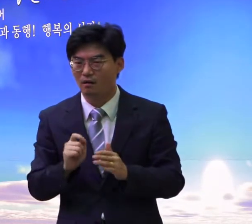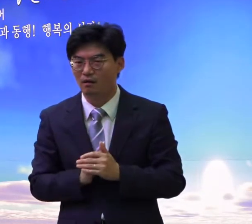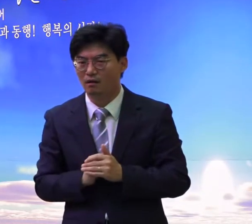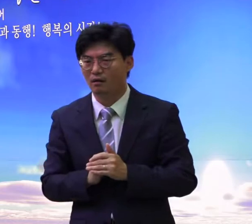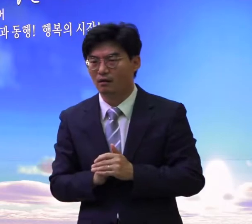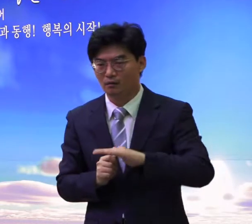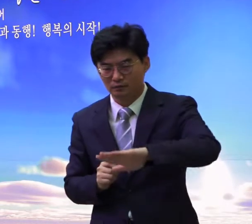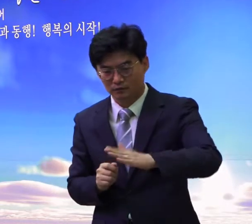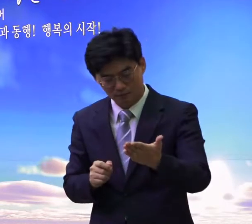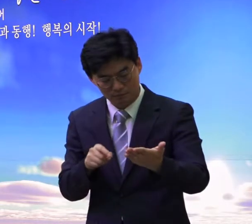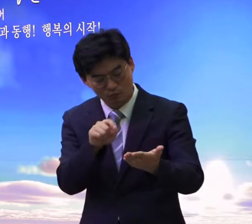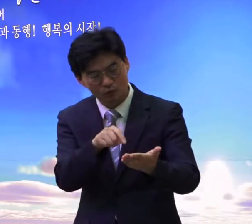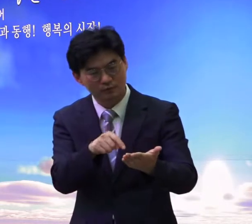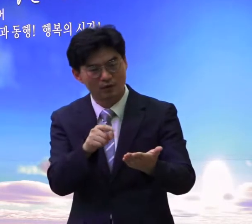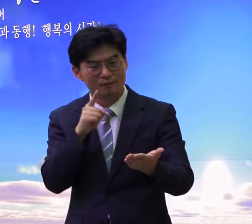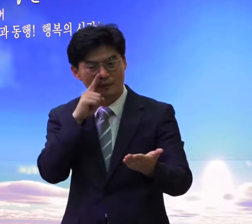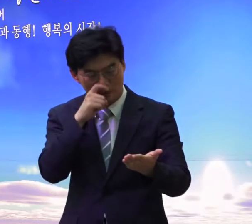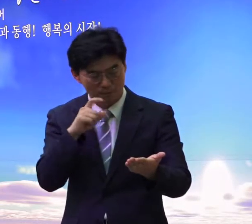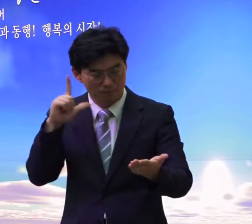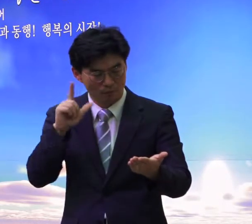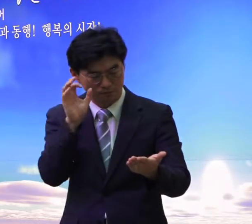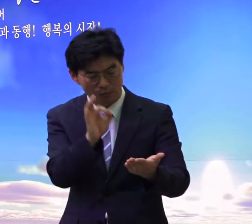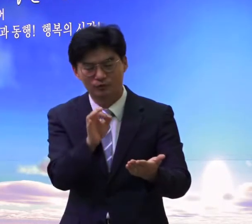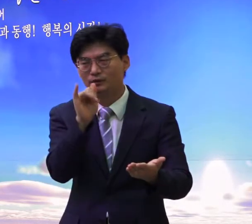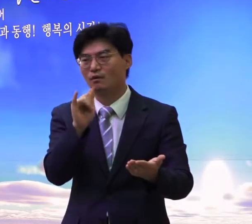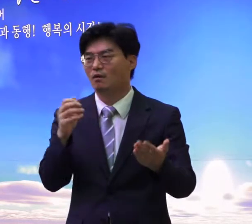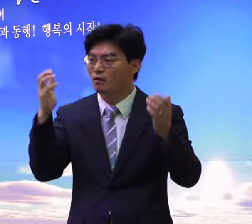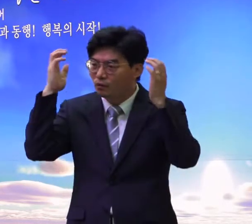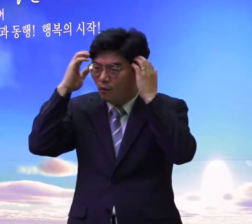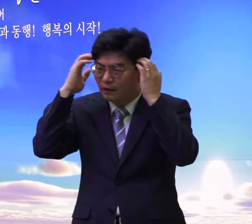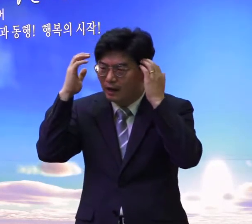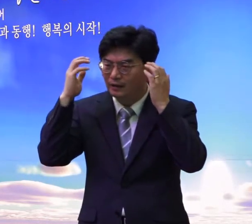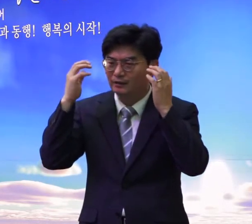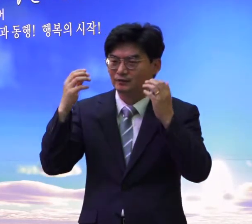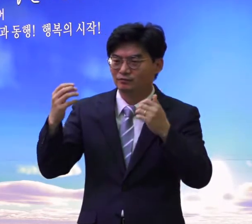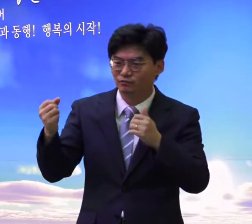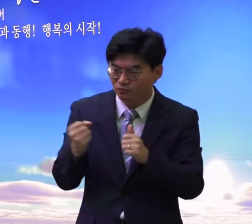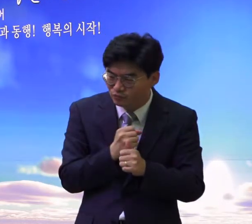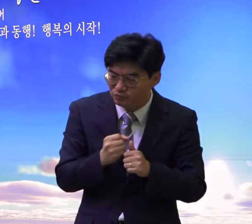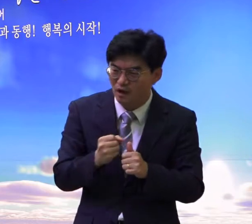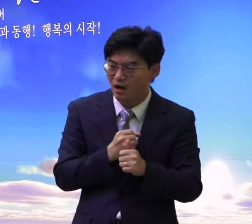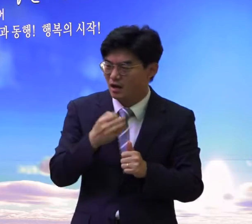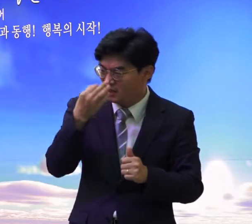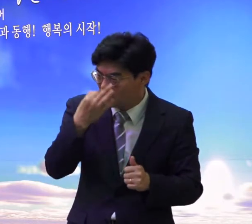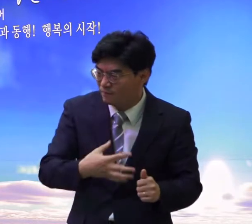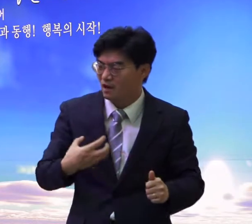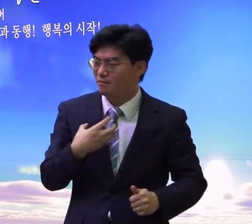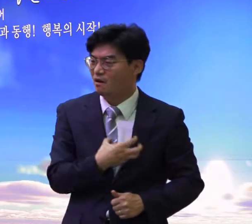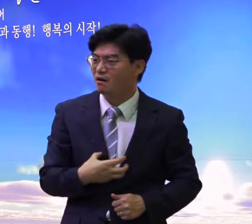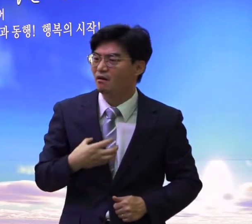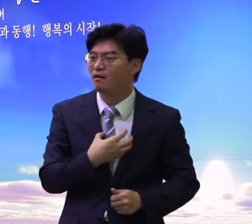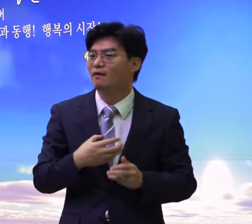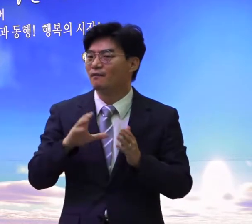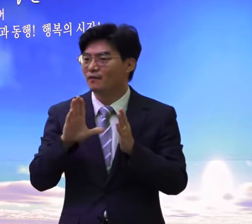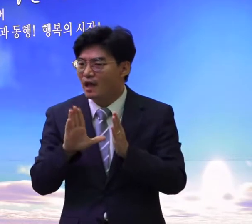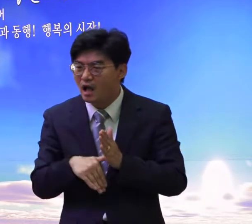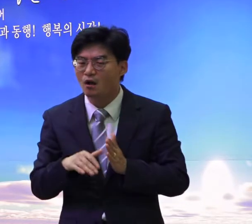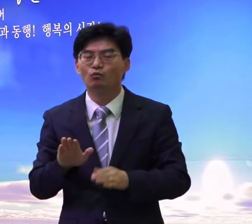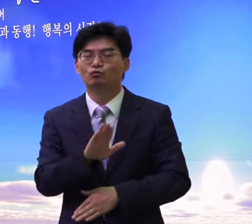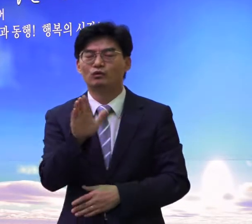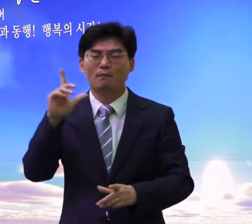카페트의 뒷모습처럼 엉망이고 또 고난 당하여서 두들겨 맞고 형편없는 모습이